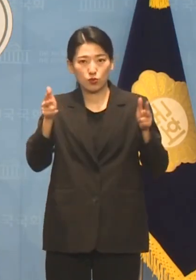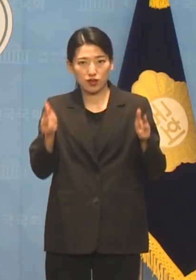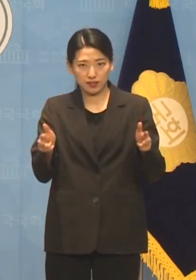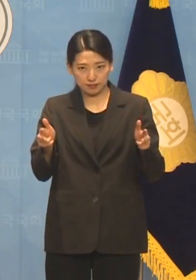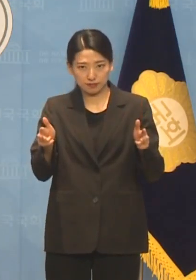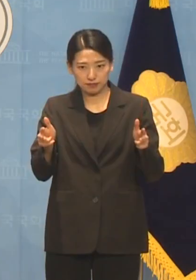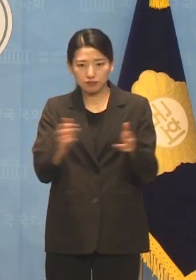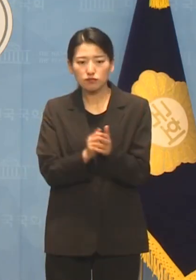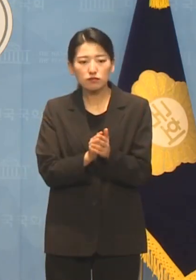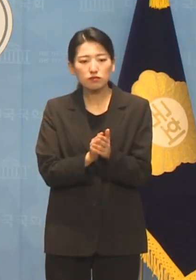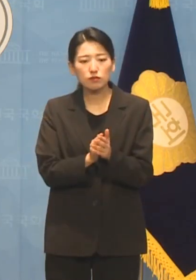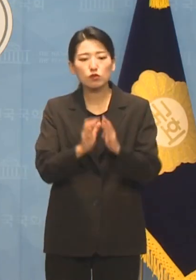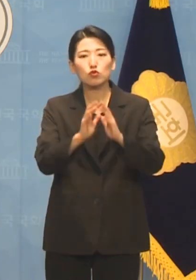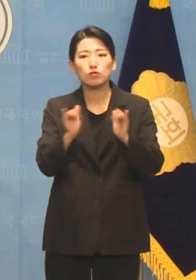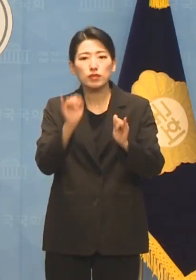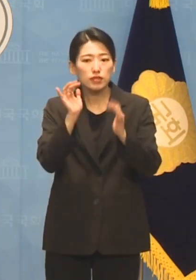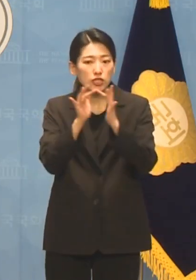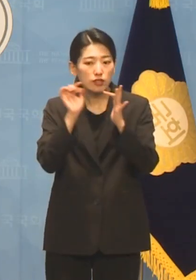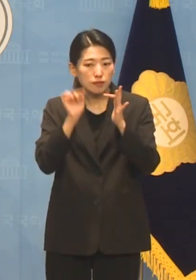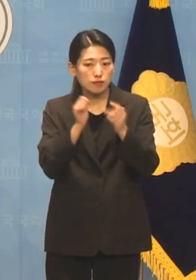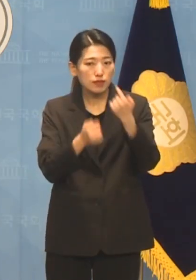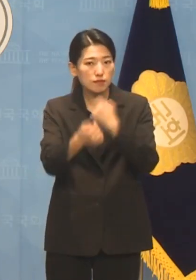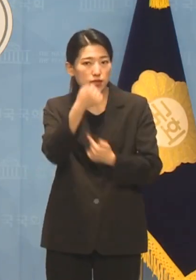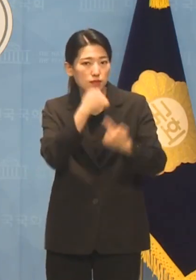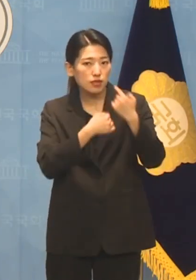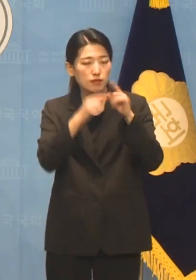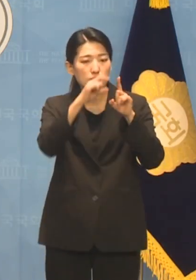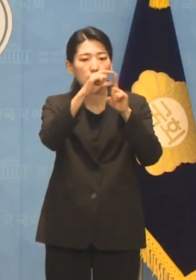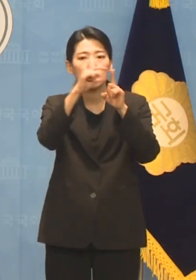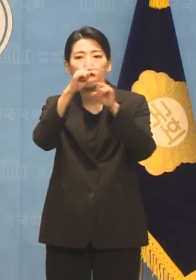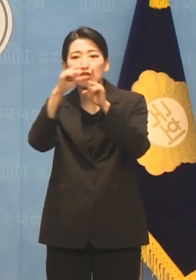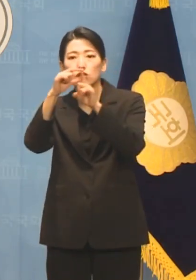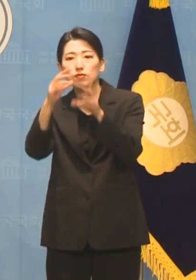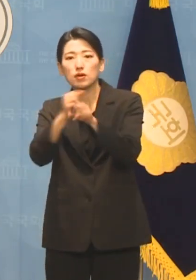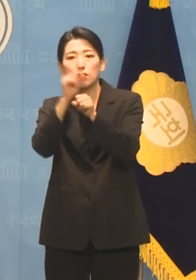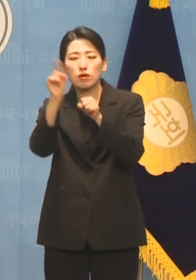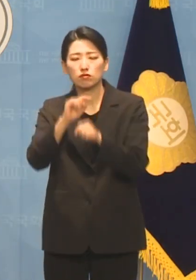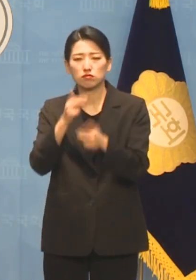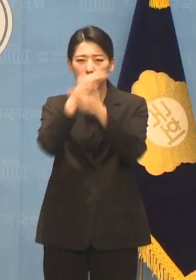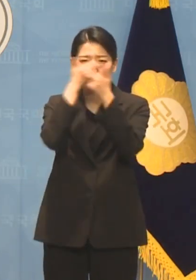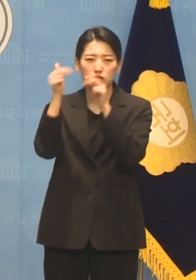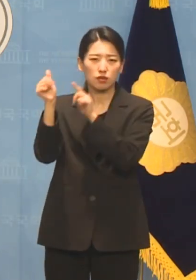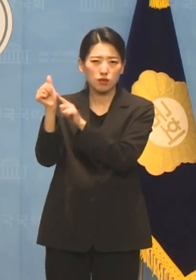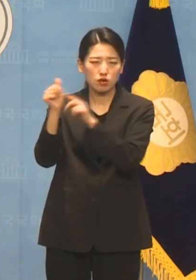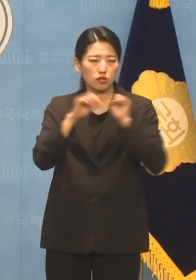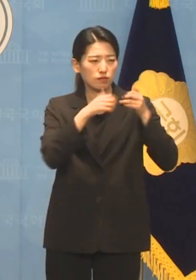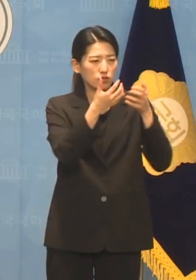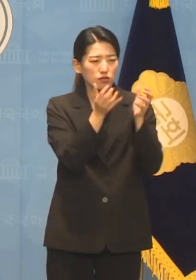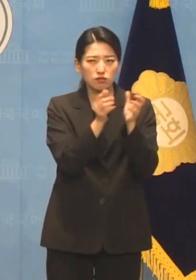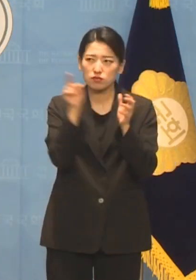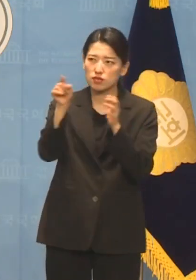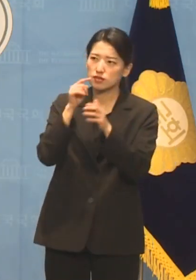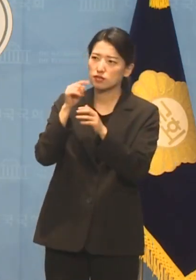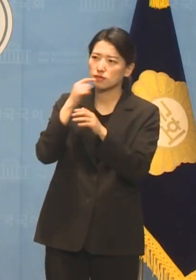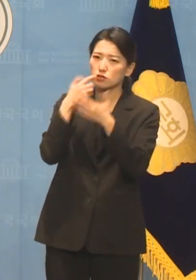키워드에 대해서 보고 드리겠습니다. 주요 제보 키워드로는 이재명 대표 및 민주당 등에 대한 비방이